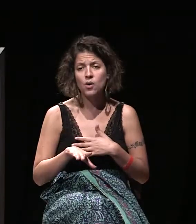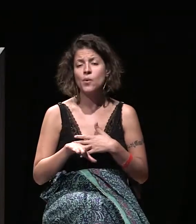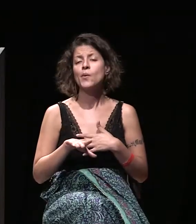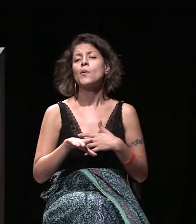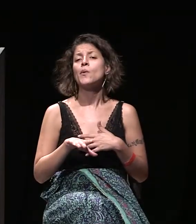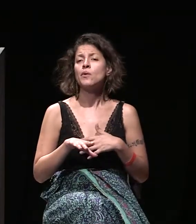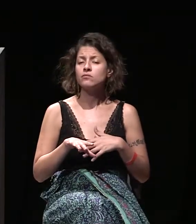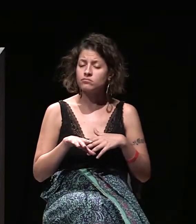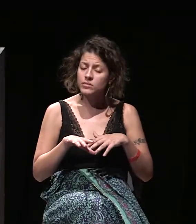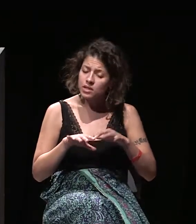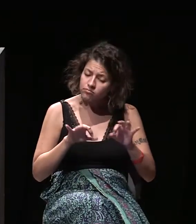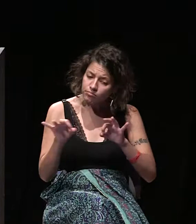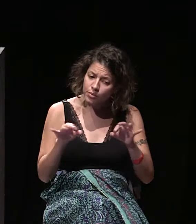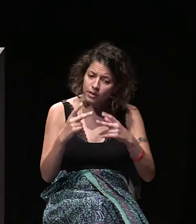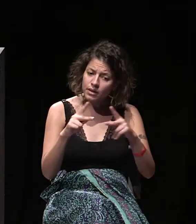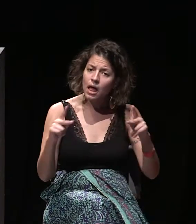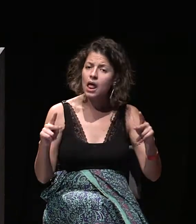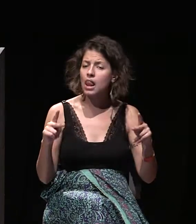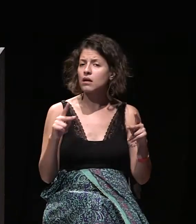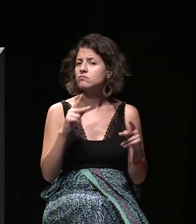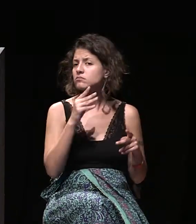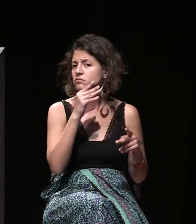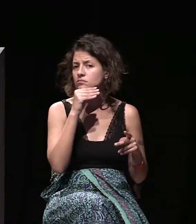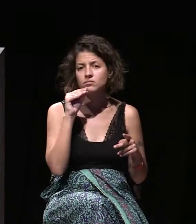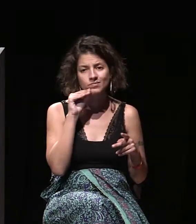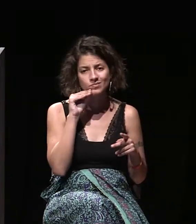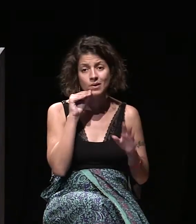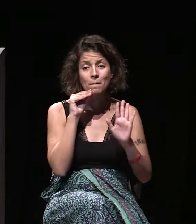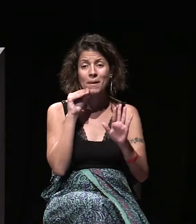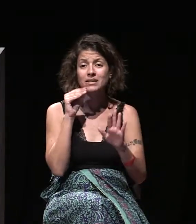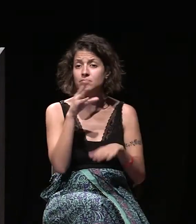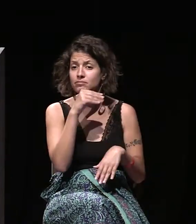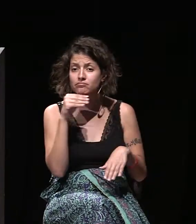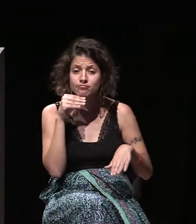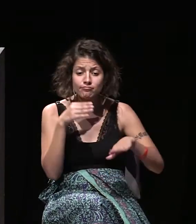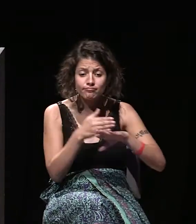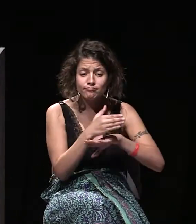de adolescentes. E há muito pouca participação de adolescentes.